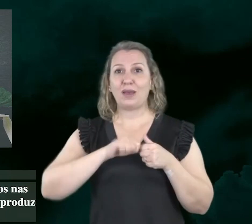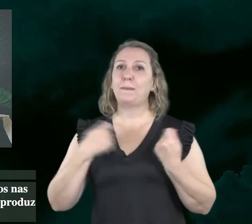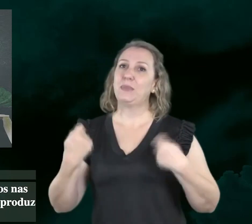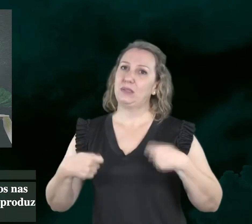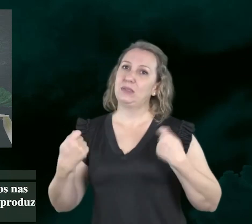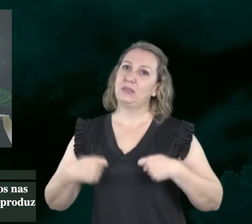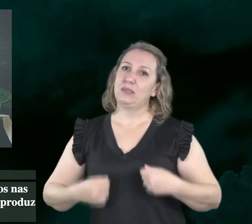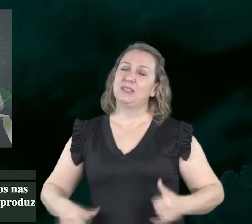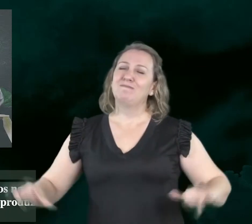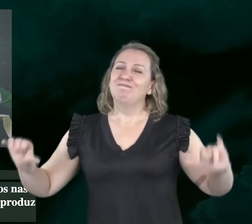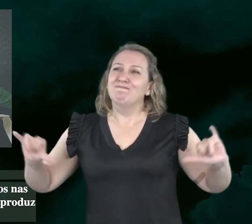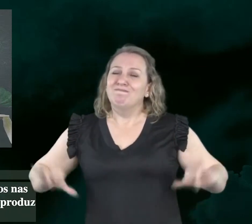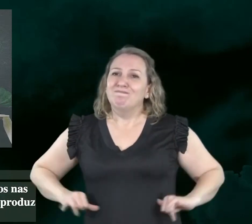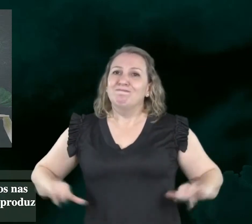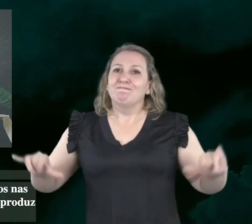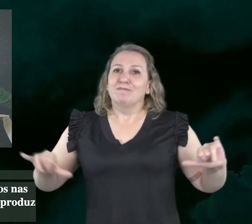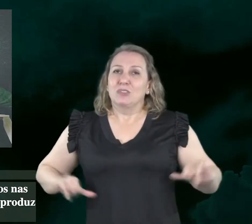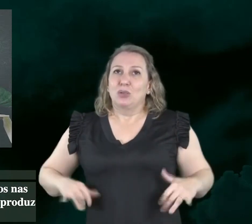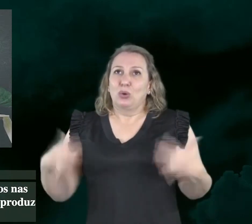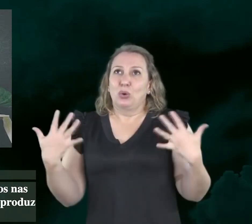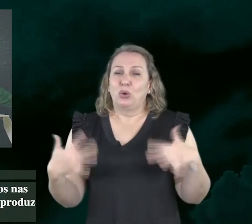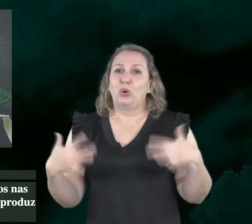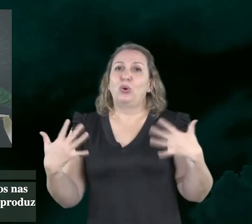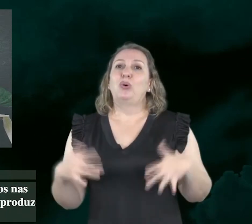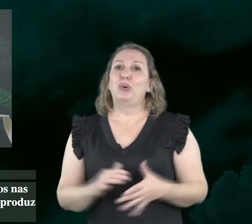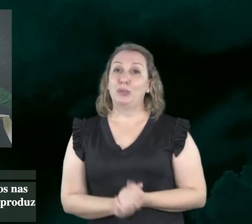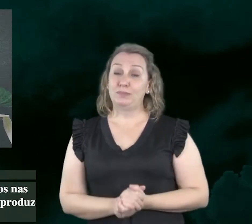perseverança. E a perseverança, não só